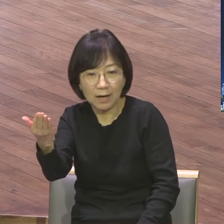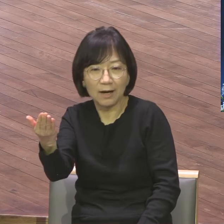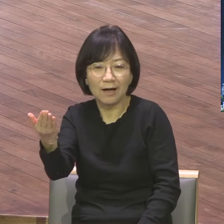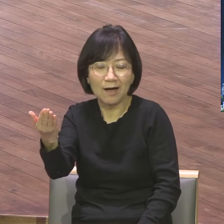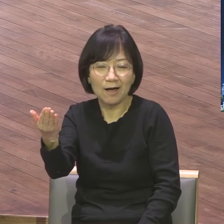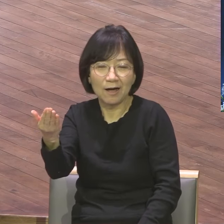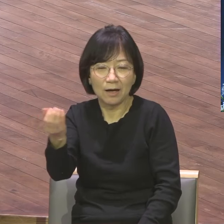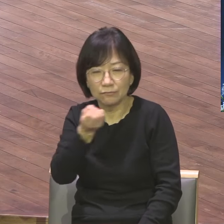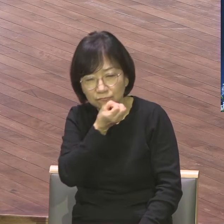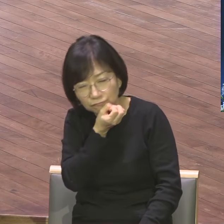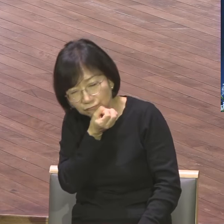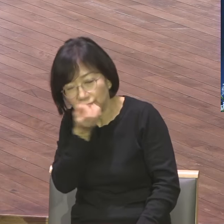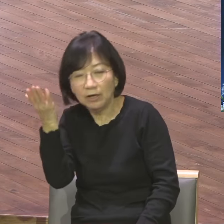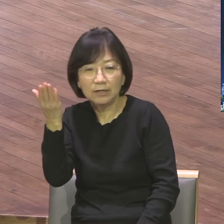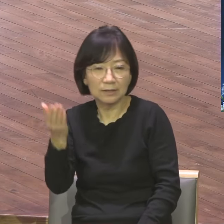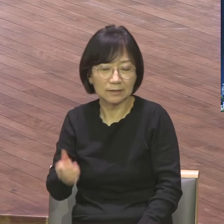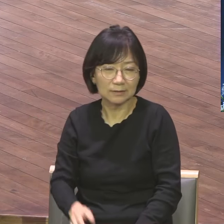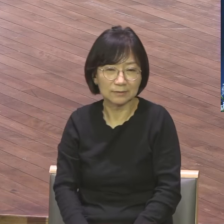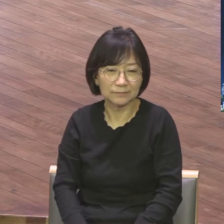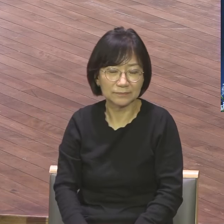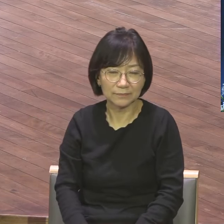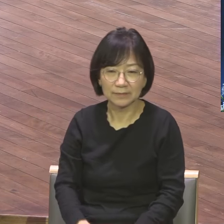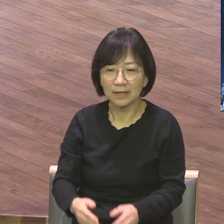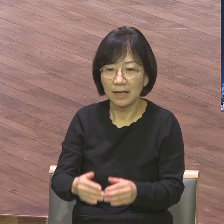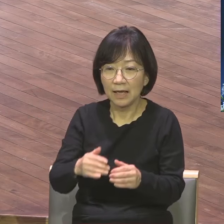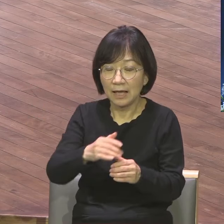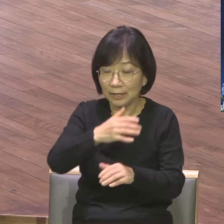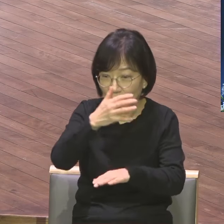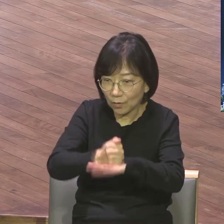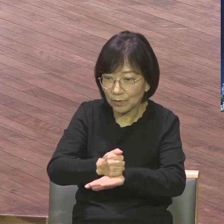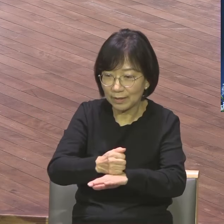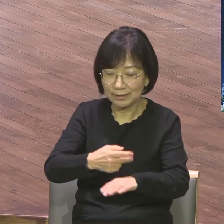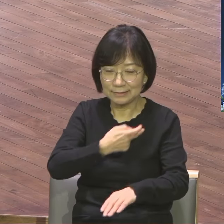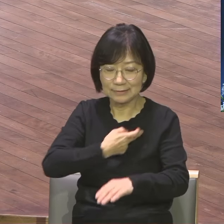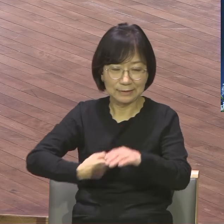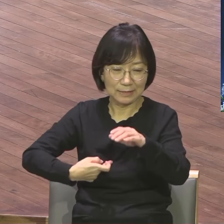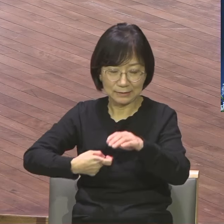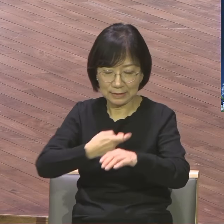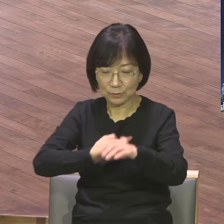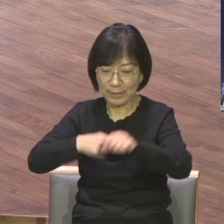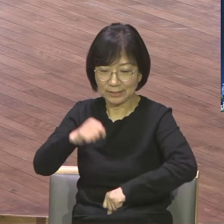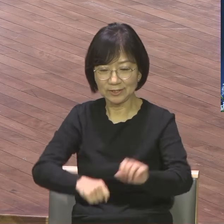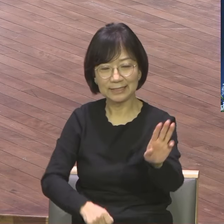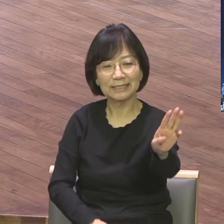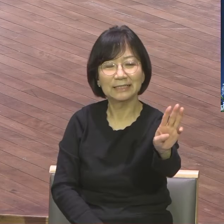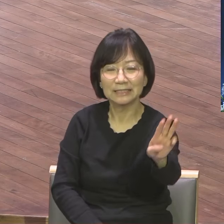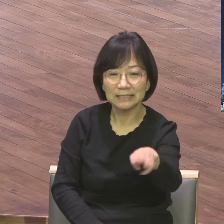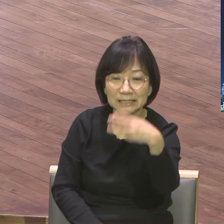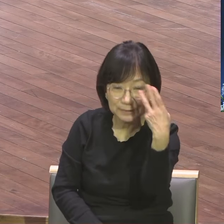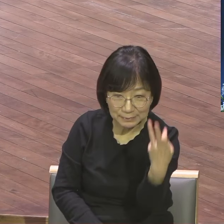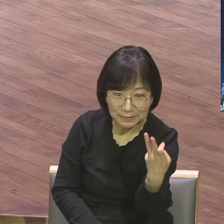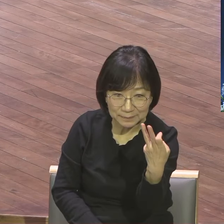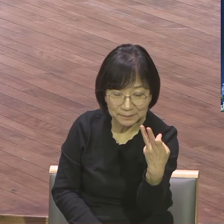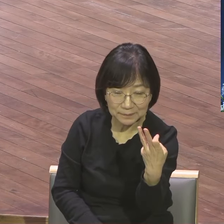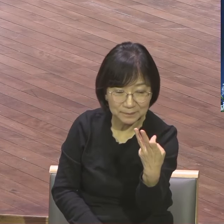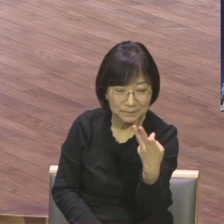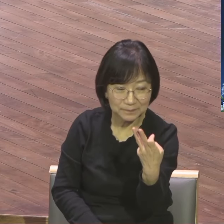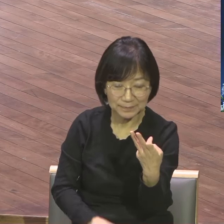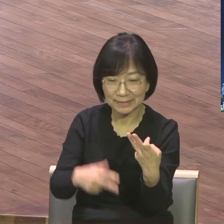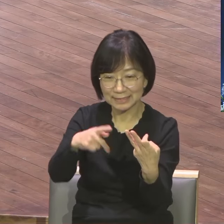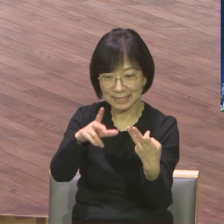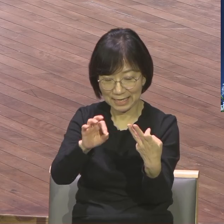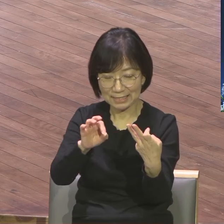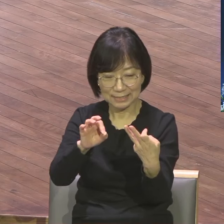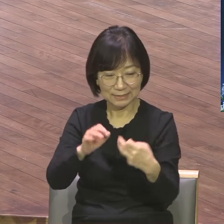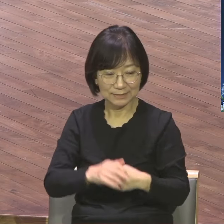그래서 이 사건을 통해 13장에 드디어 어떤 일을 합니까? 땅끝의 시장 바울이 1차